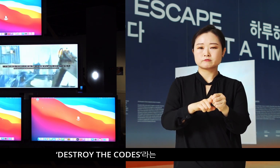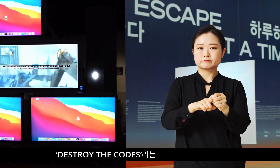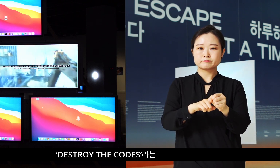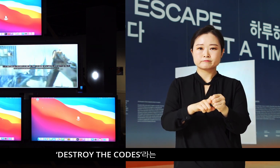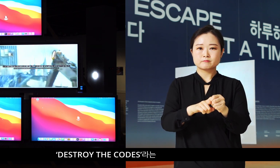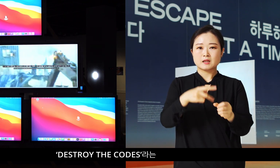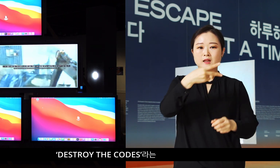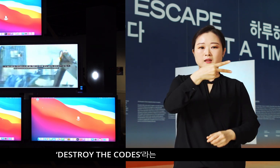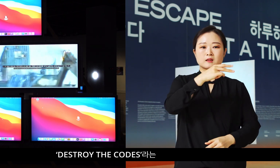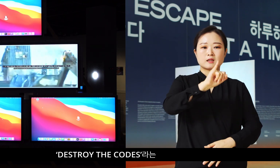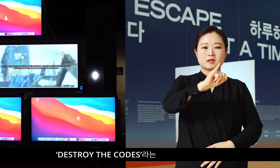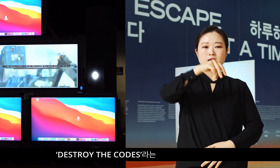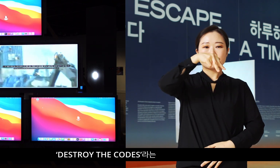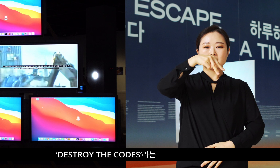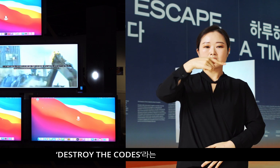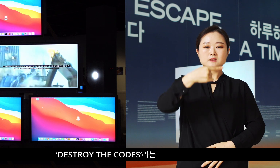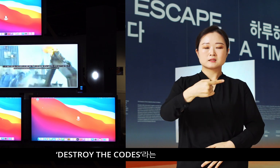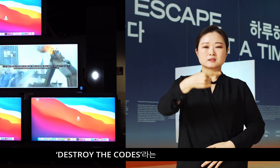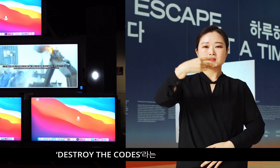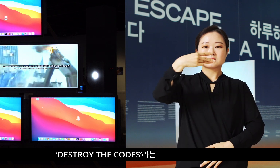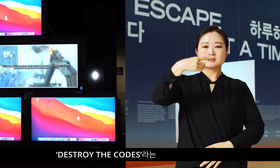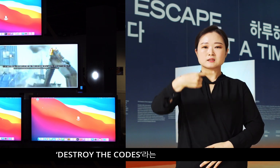디스트로이 더 코드스라는